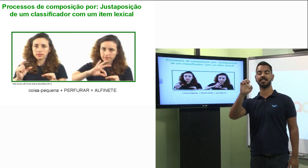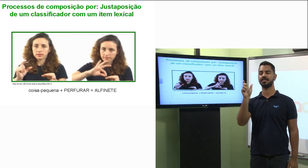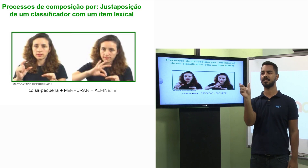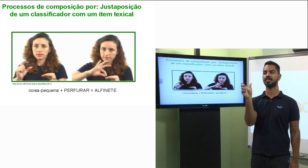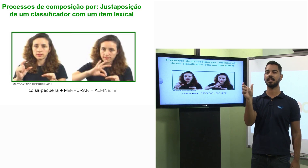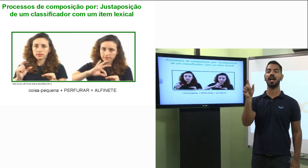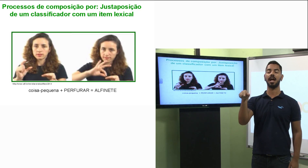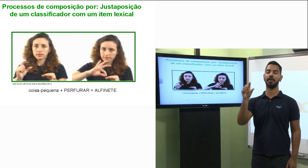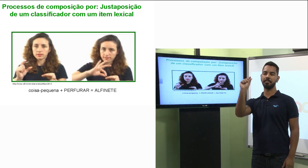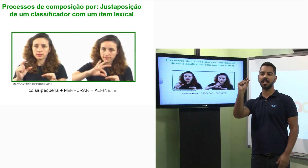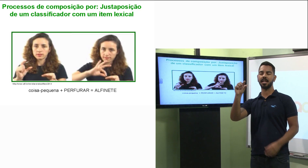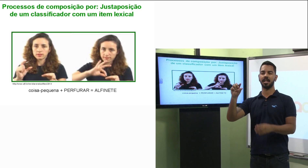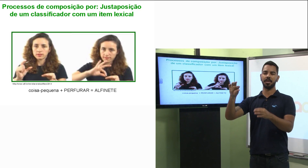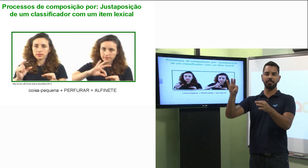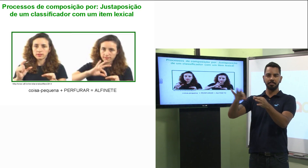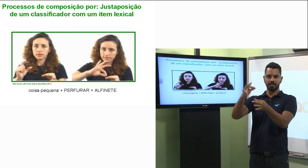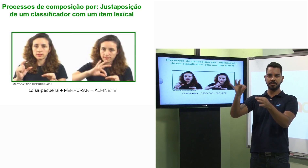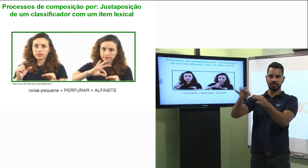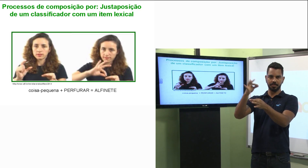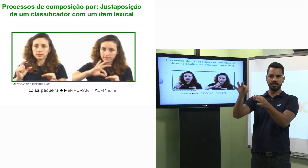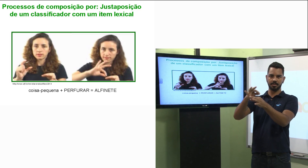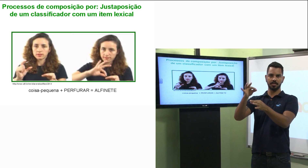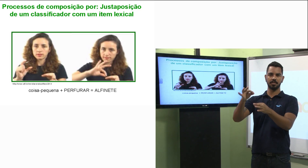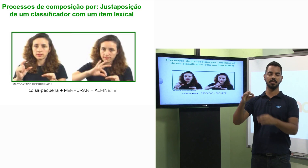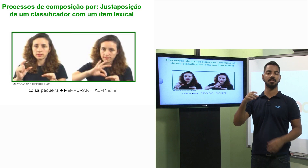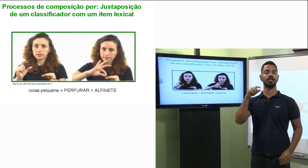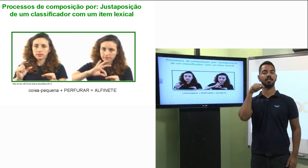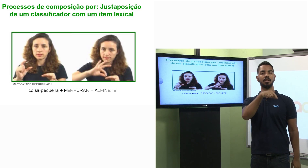dormir, alojamento, que é um classificador.